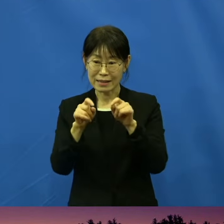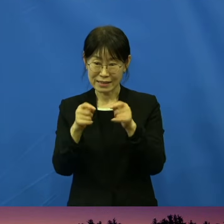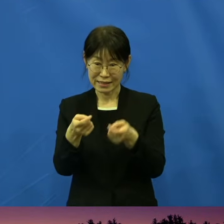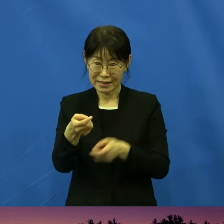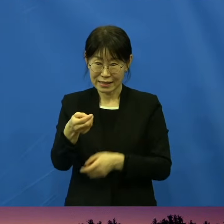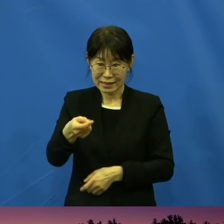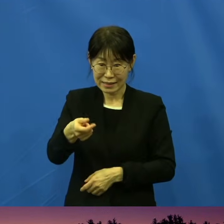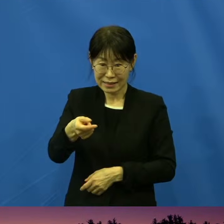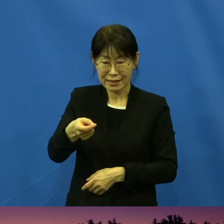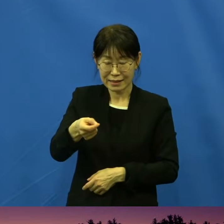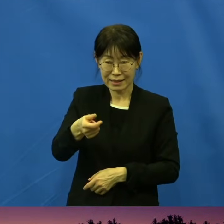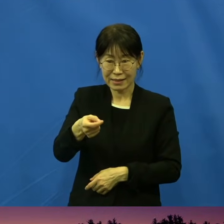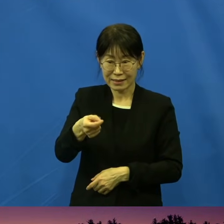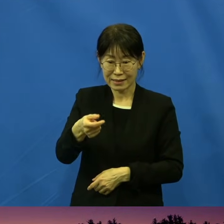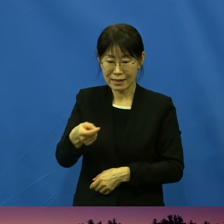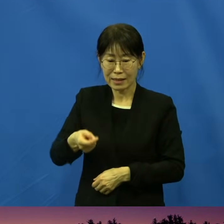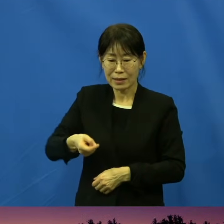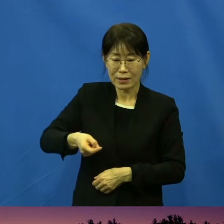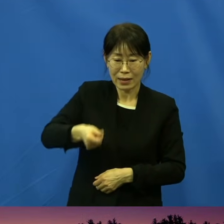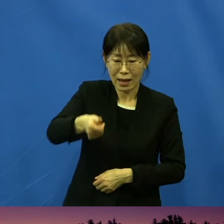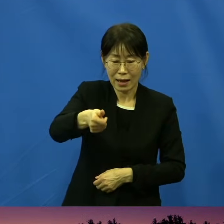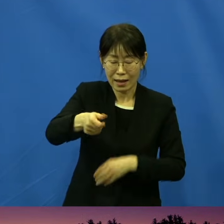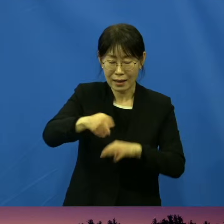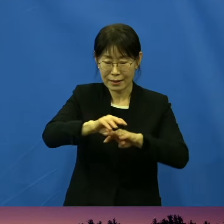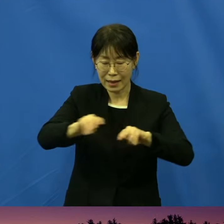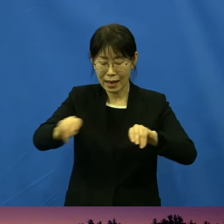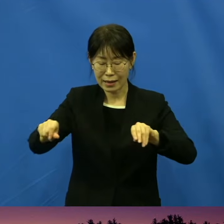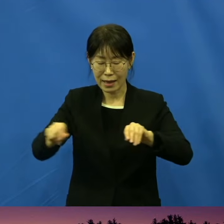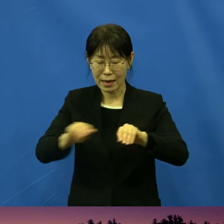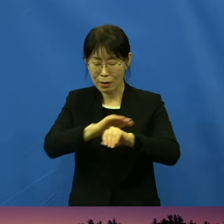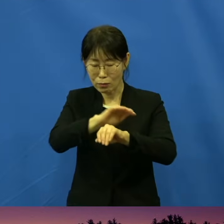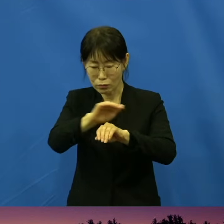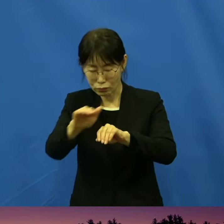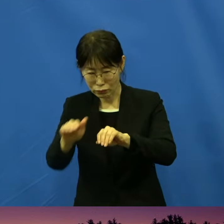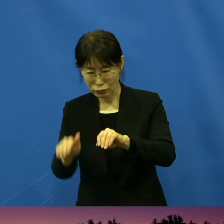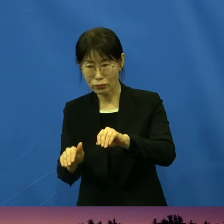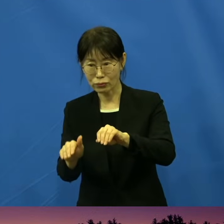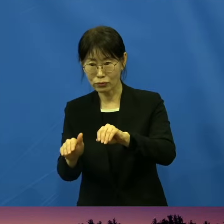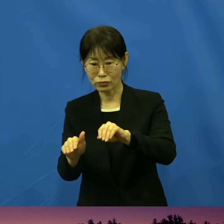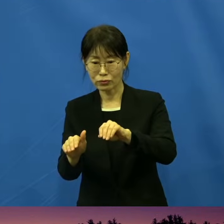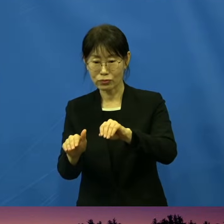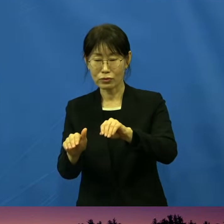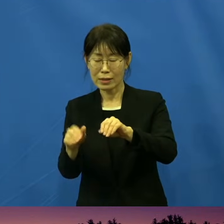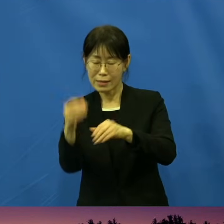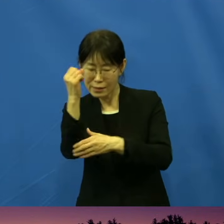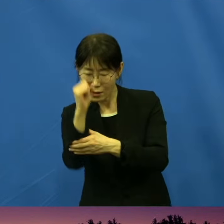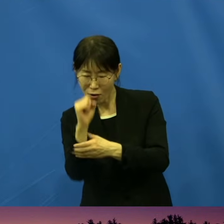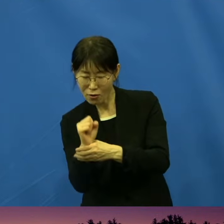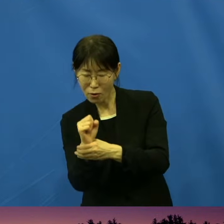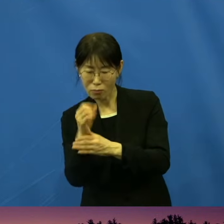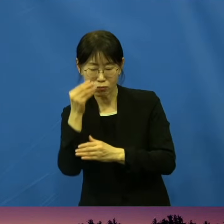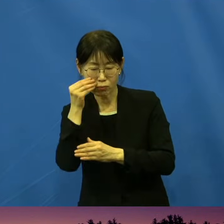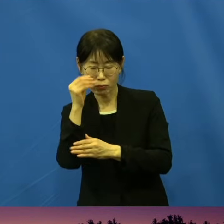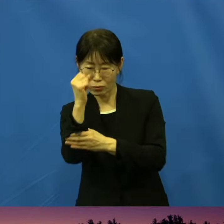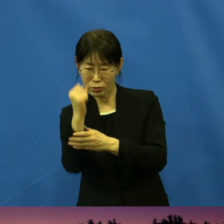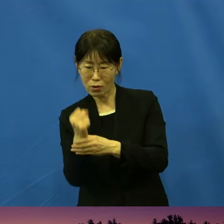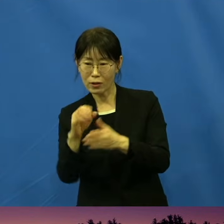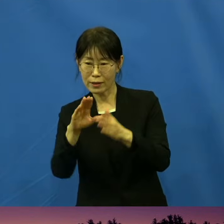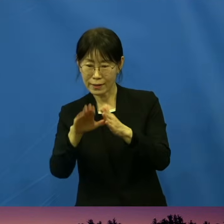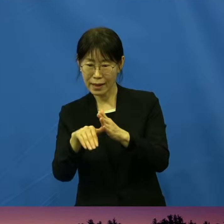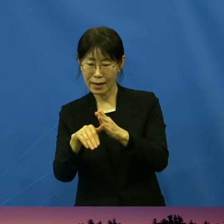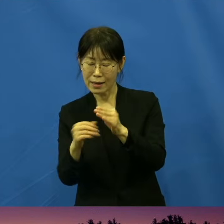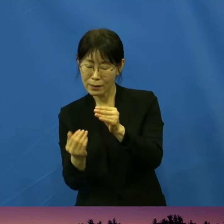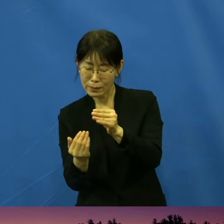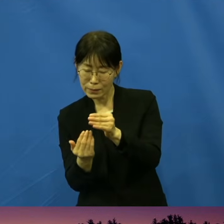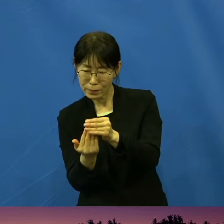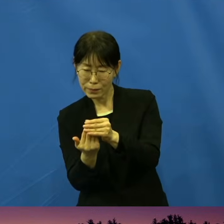근데 밀알이 땅에 떨어져 썩는 과정이 보입니까? 안 보이잖아요. 근데 썩으면 반드시